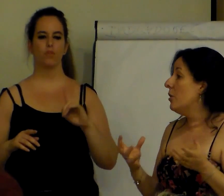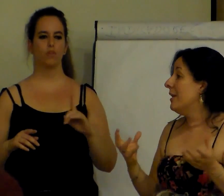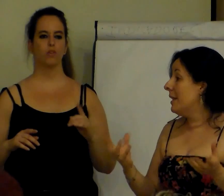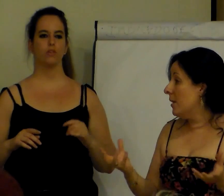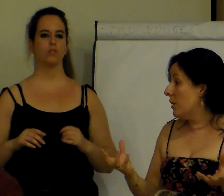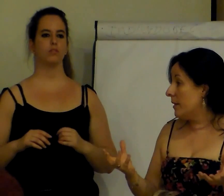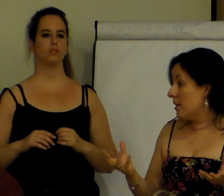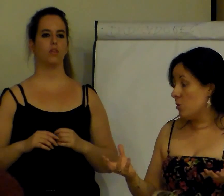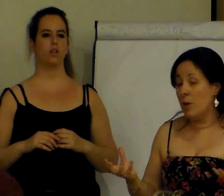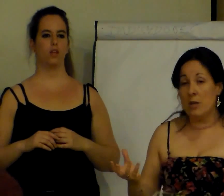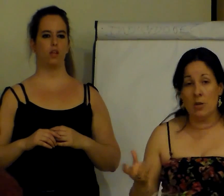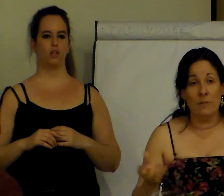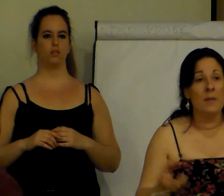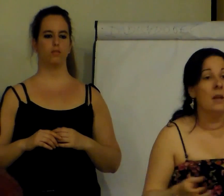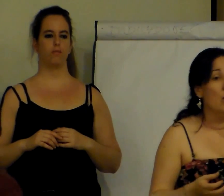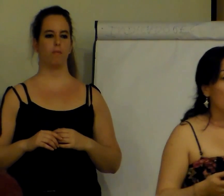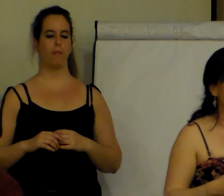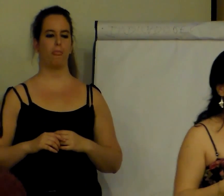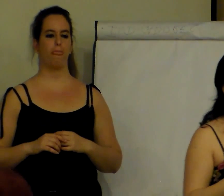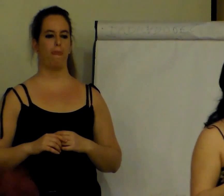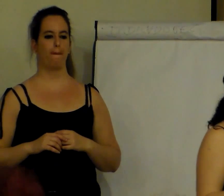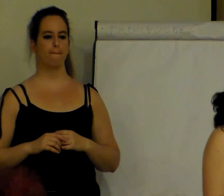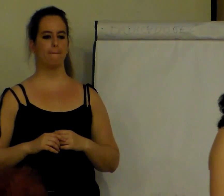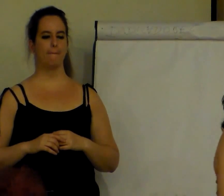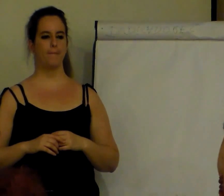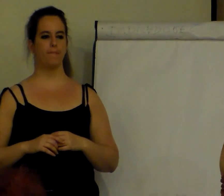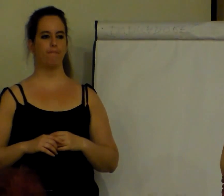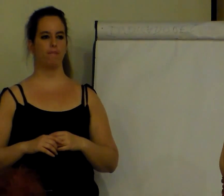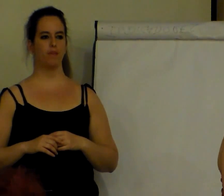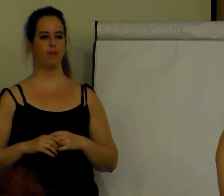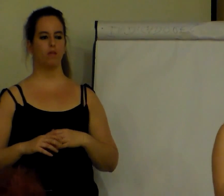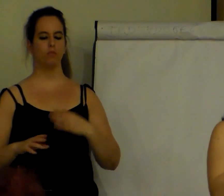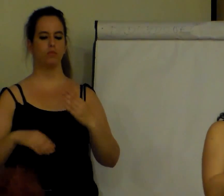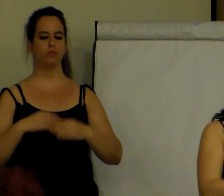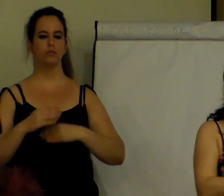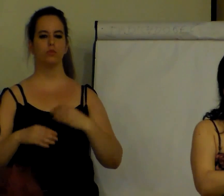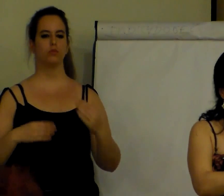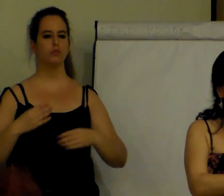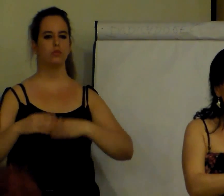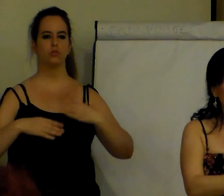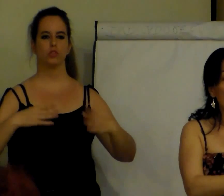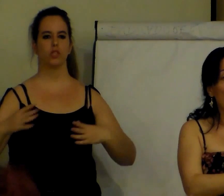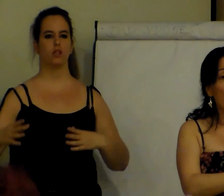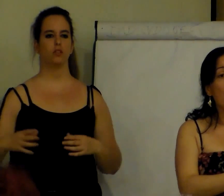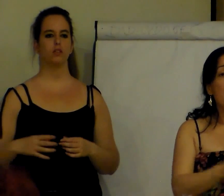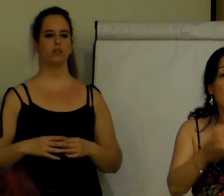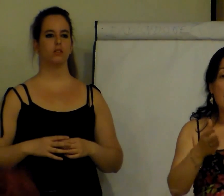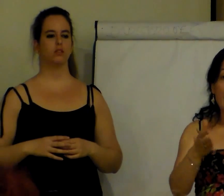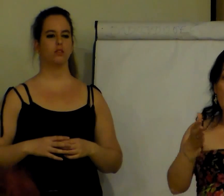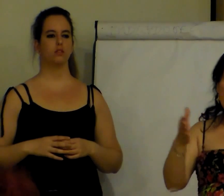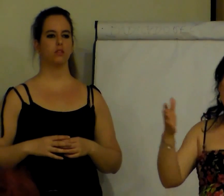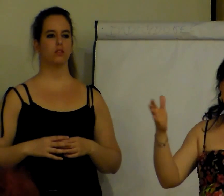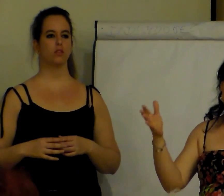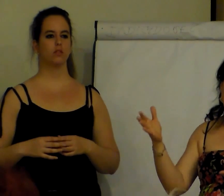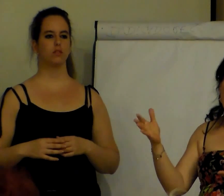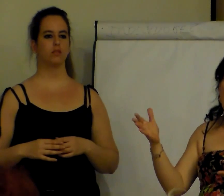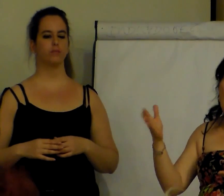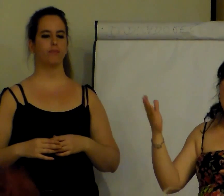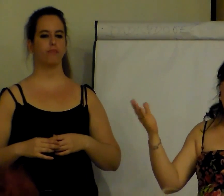en un estado de estrés durante el sueño. O sea, múltiples causas que hacen que tengamos un mal descanso nocturno y